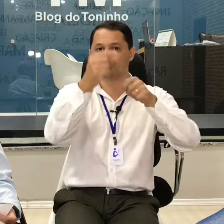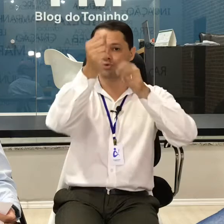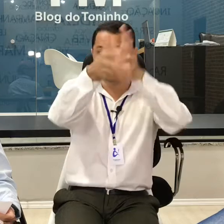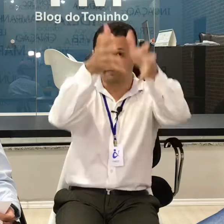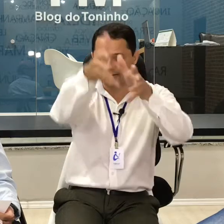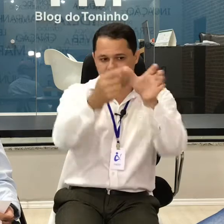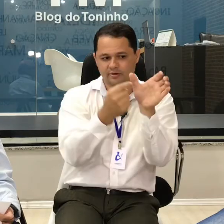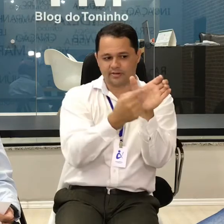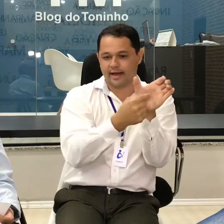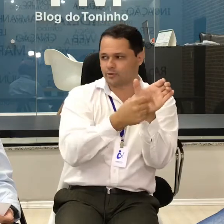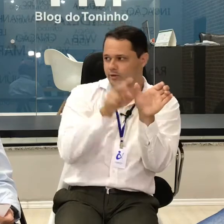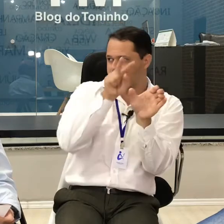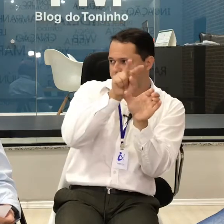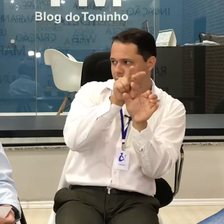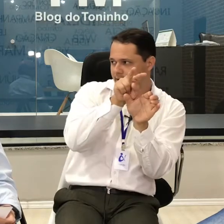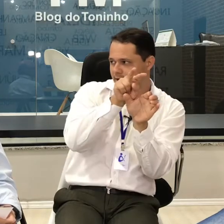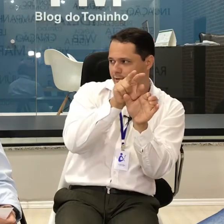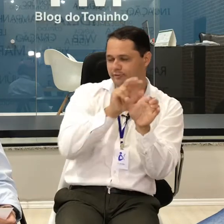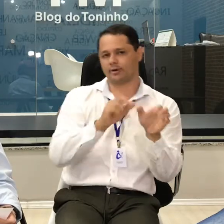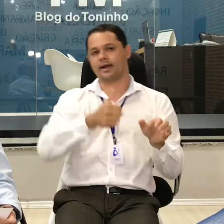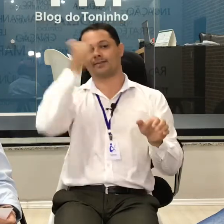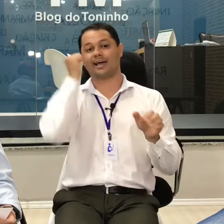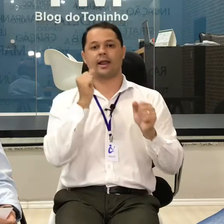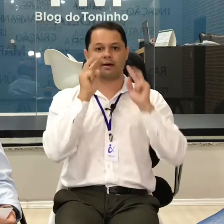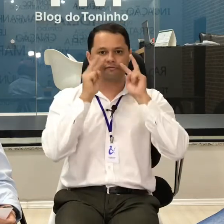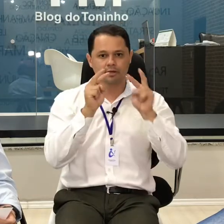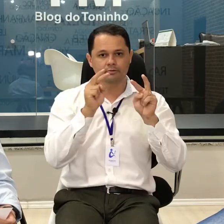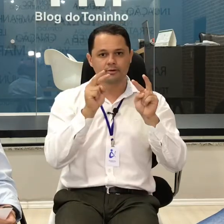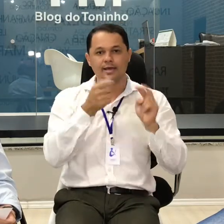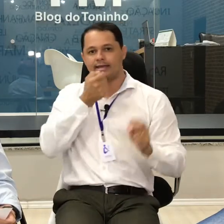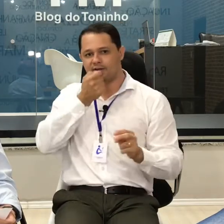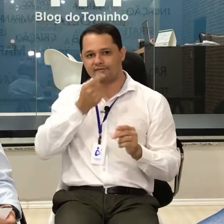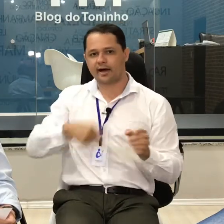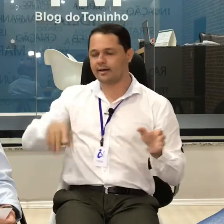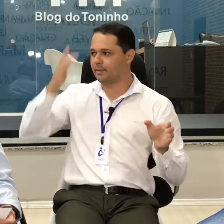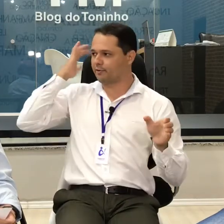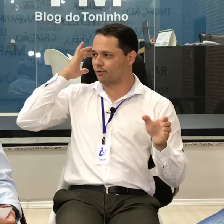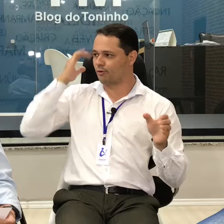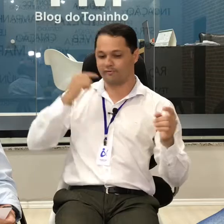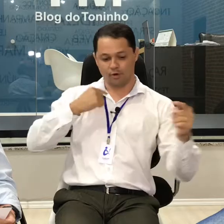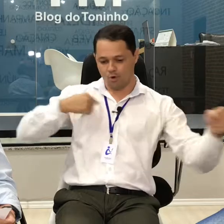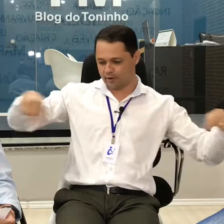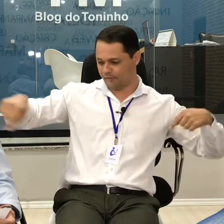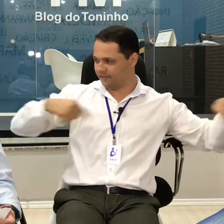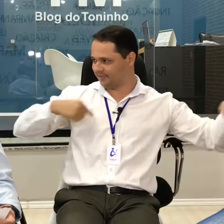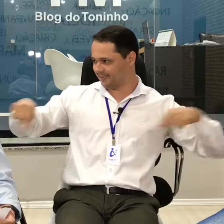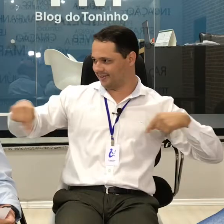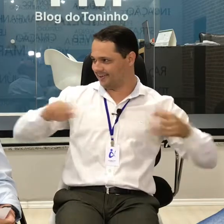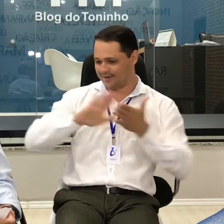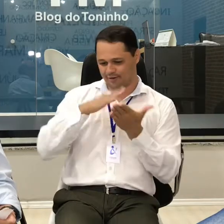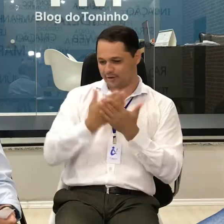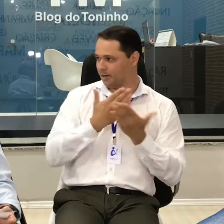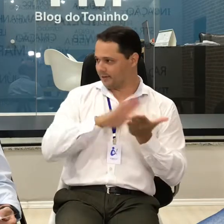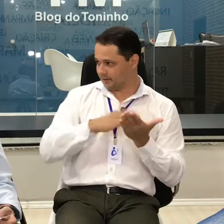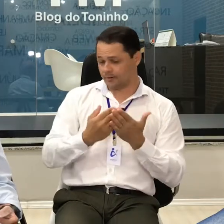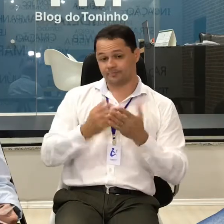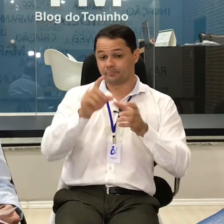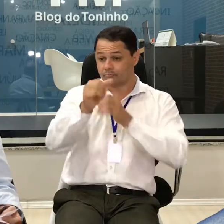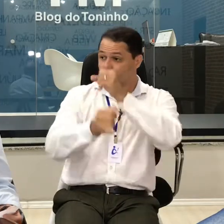surdo faz em língua de sinais, o intérprete, pela câmera do celular, está lá vendo. E ele fala e a pessoa ouve. O que eu fiz aqui, estou interpretando, certo. Só